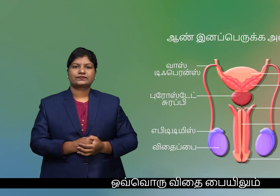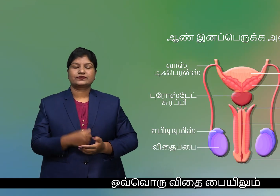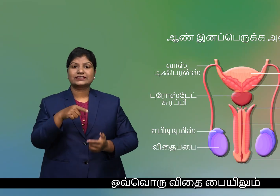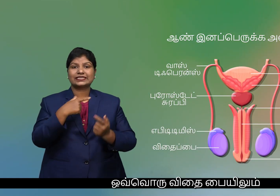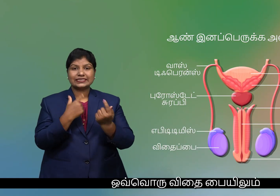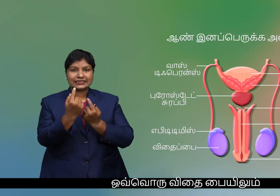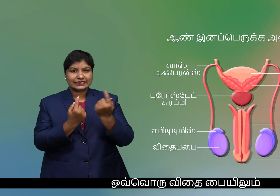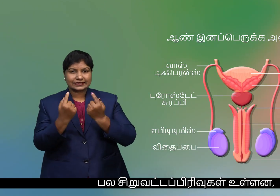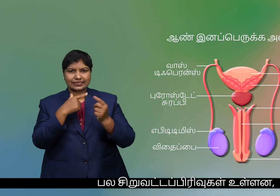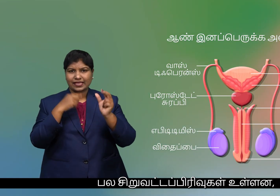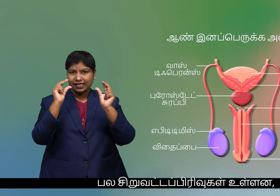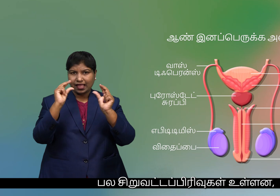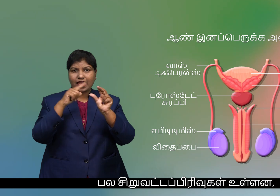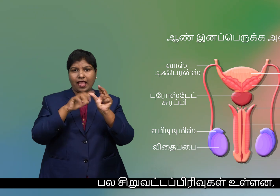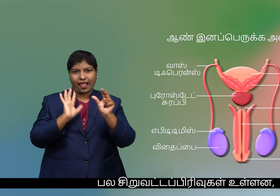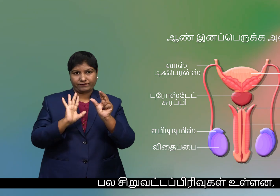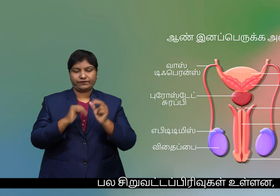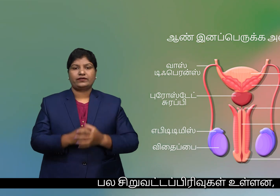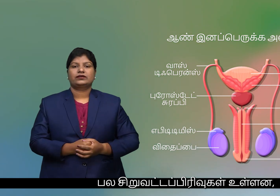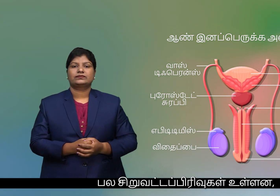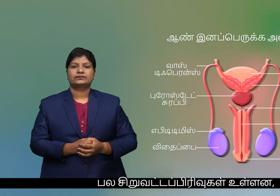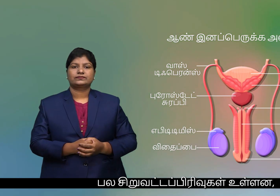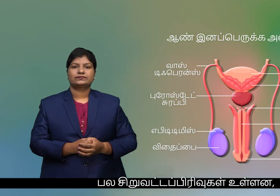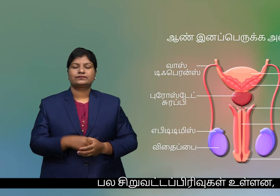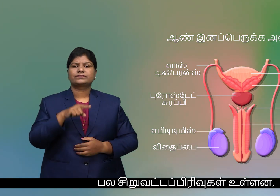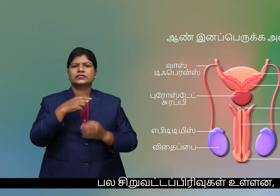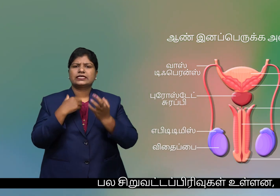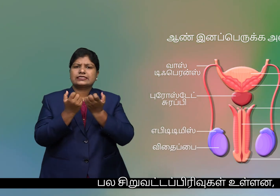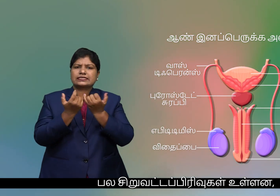ஒவ்வொரு விதை பையிலும் பல சிறு வட்ட பிரிவுகள் உள்ளன.